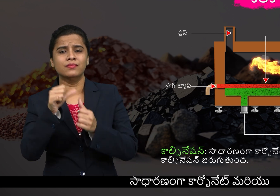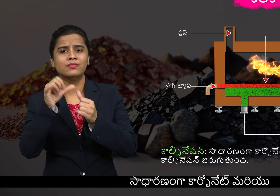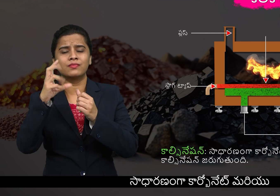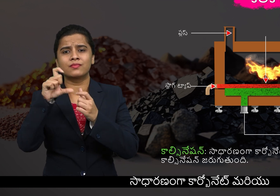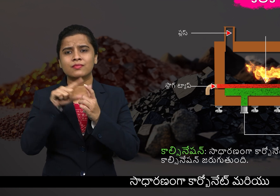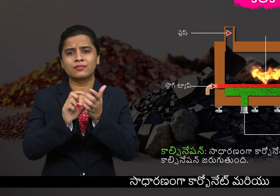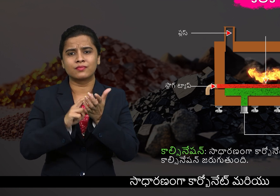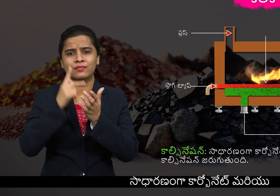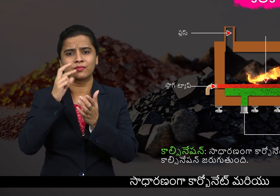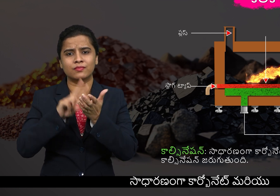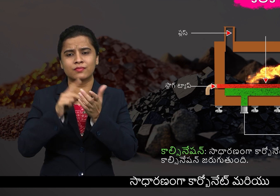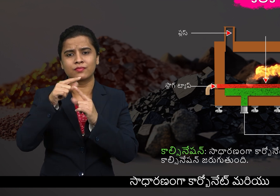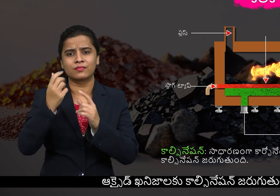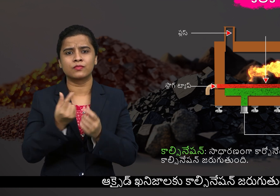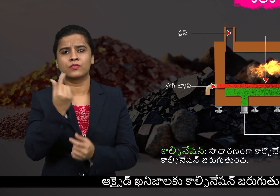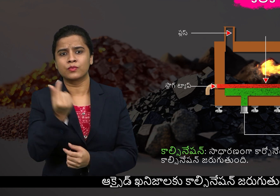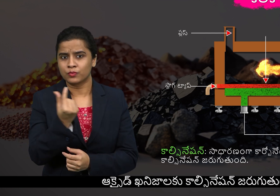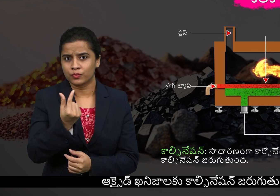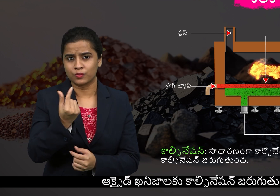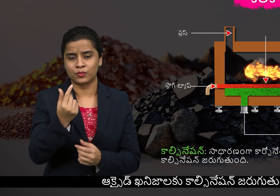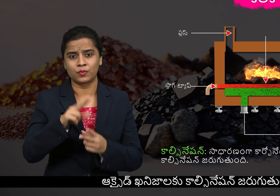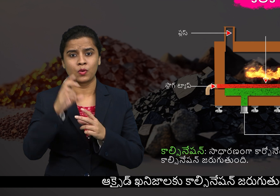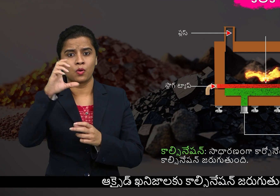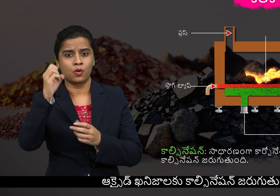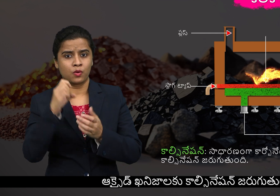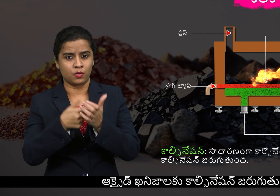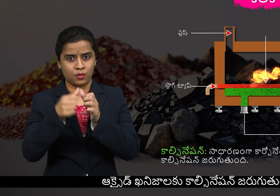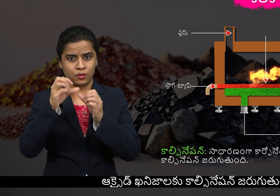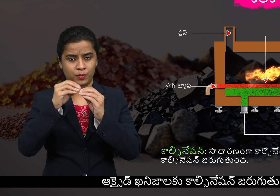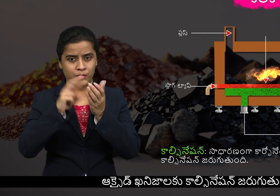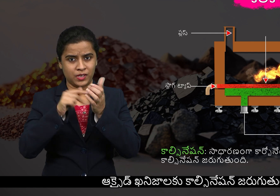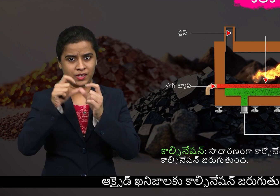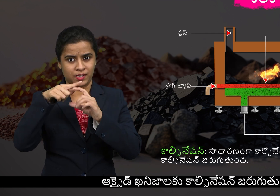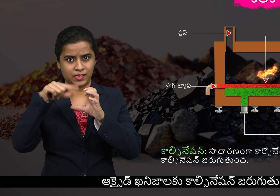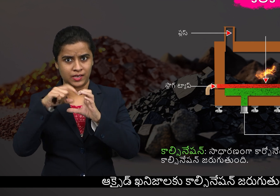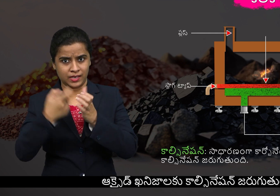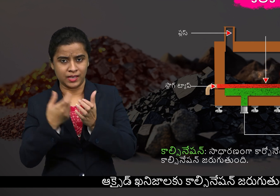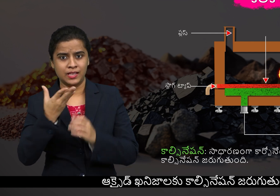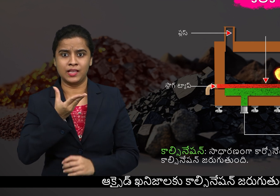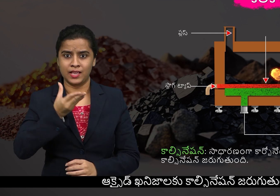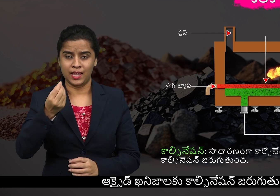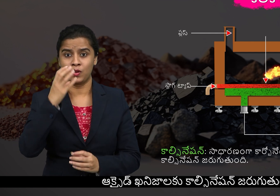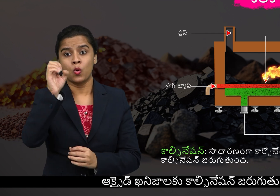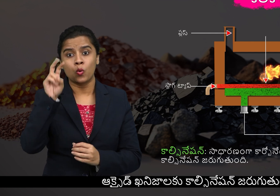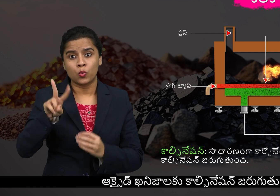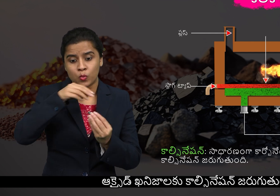సాధారణంగా కార్బోనేట్ మరియు ఆక్సైడ్ ఖనిజాలకు కాల్సినేషన్ జరుగుతుంది.